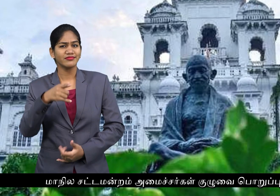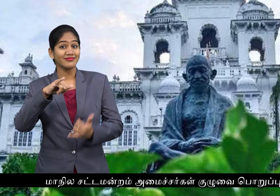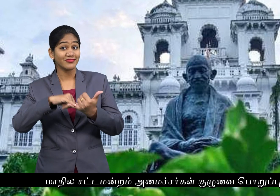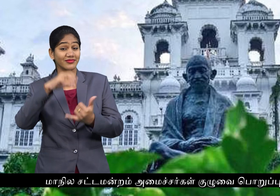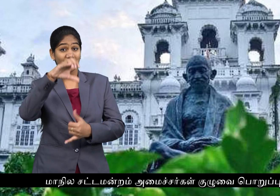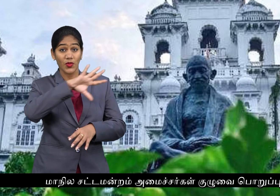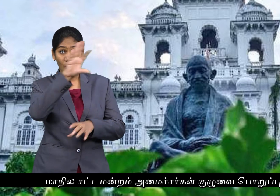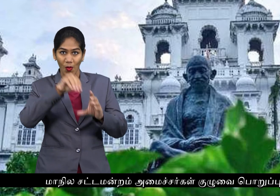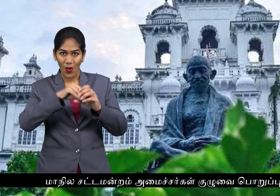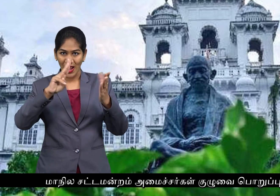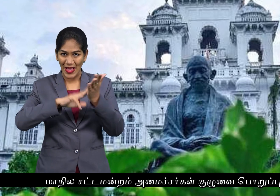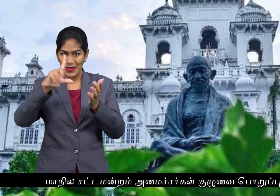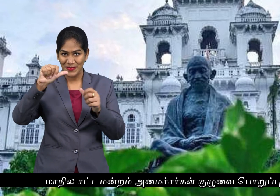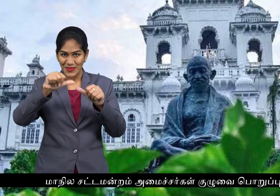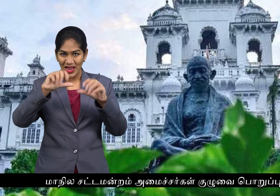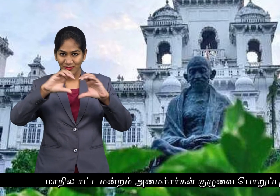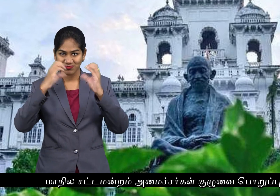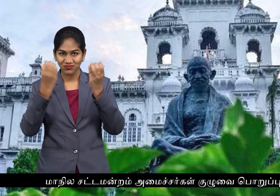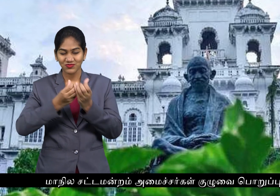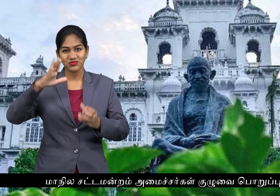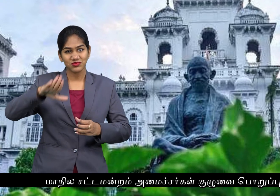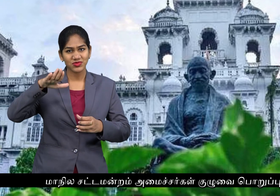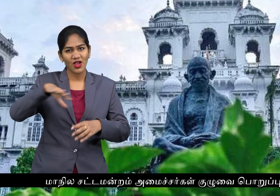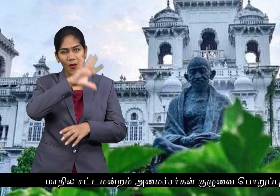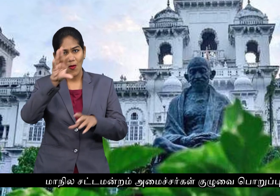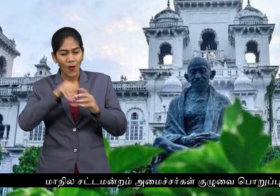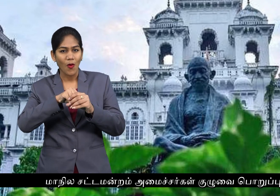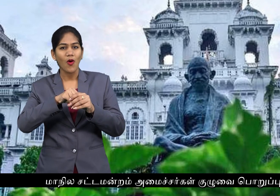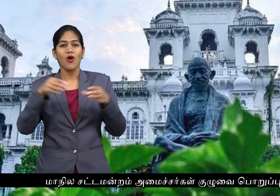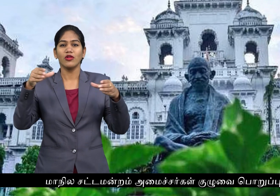மாநில சட்டமன்றம் அமைச்சர்கள் குழுவை பொறுப்பு கூற வைக்கிறது.